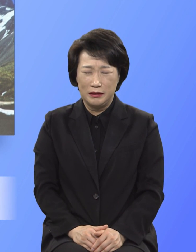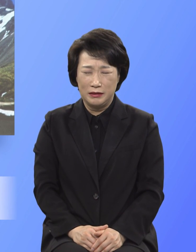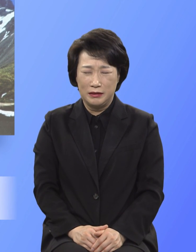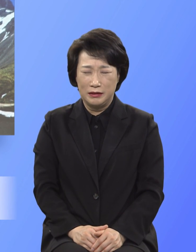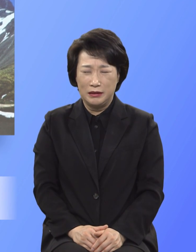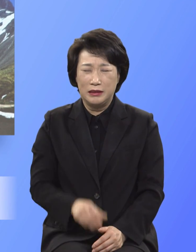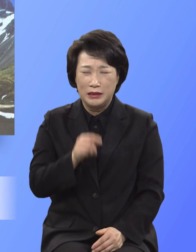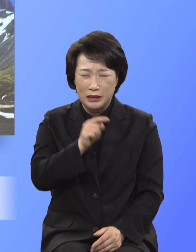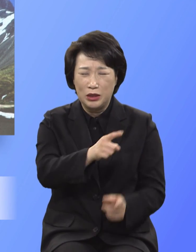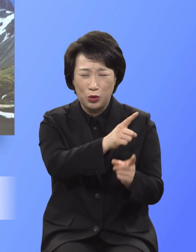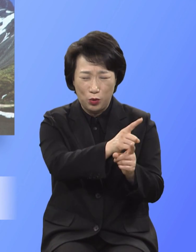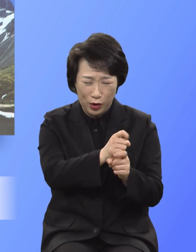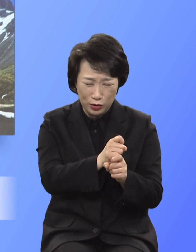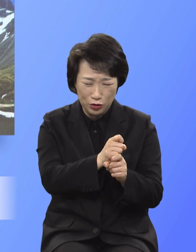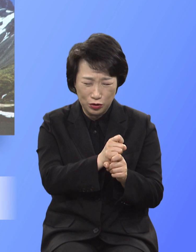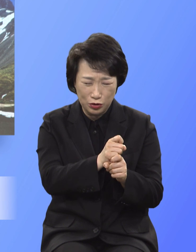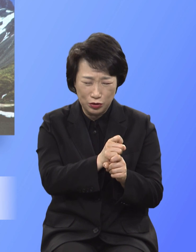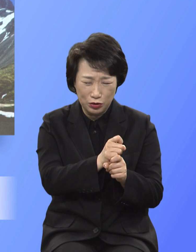이 원수